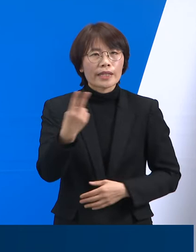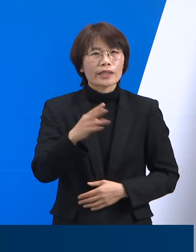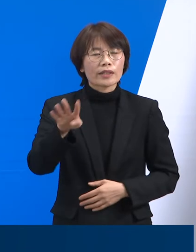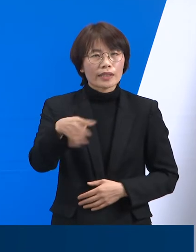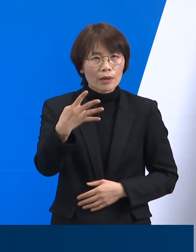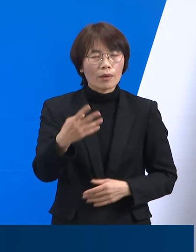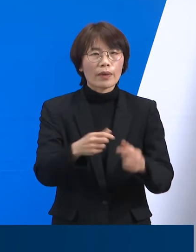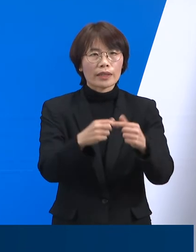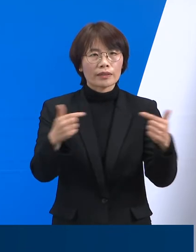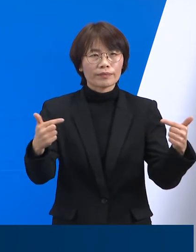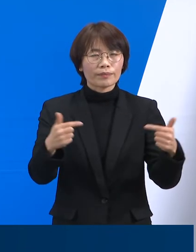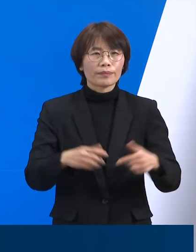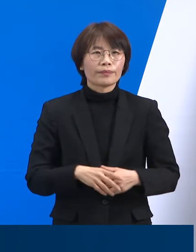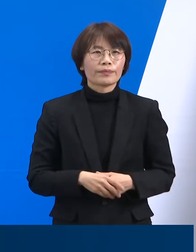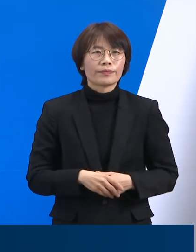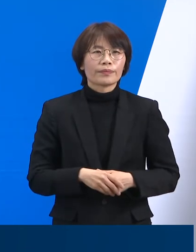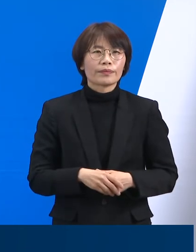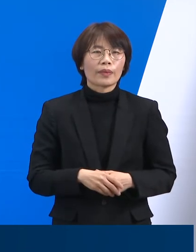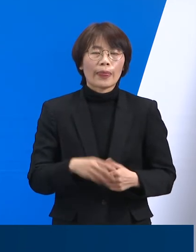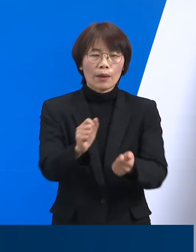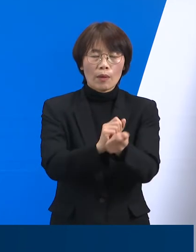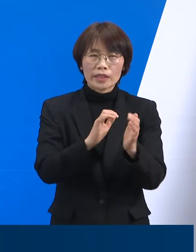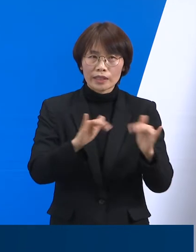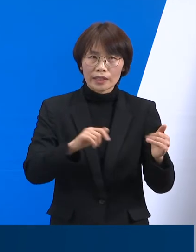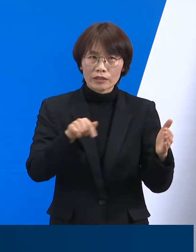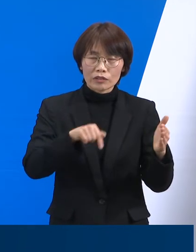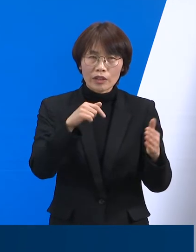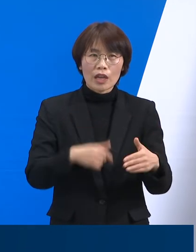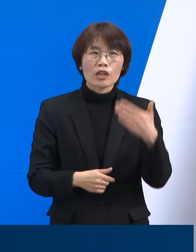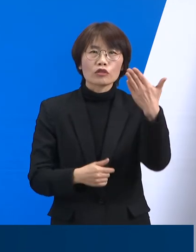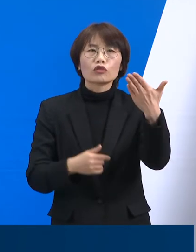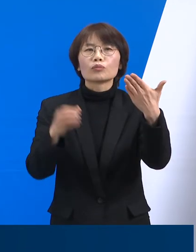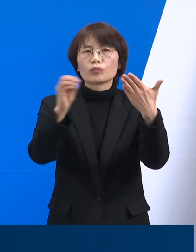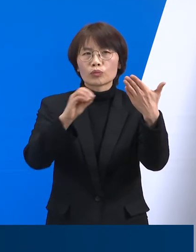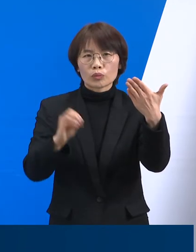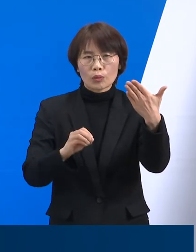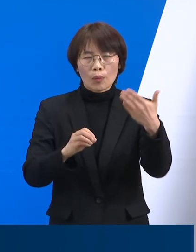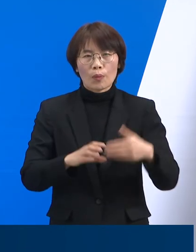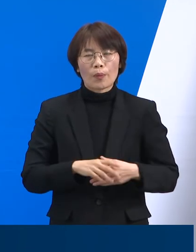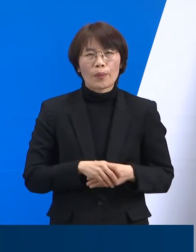2,400명 증가했습니다. 전체 확진자 중에서는 9% 수준입니다.